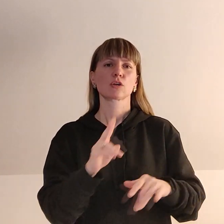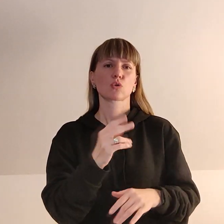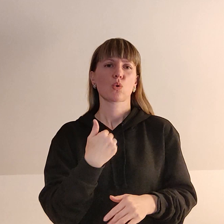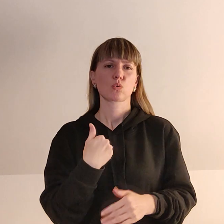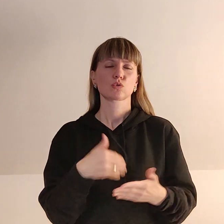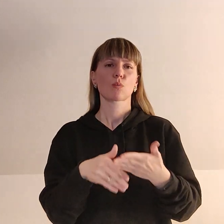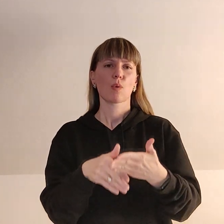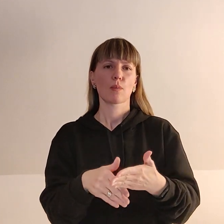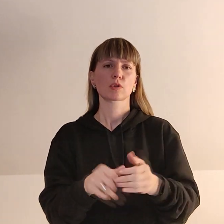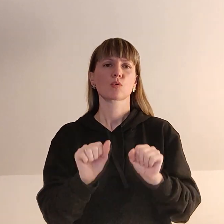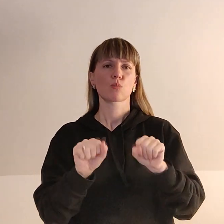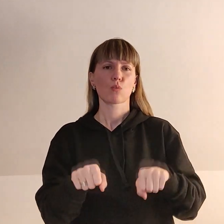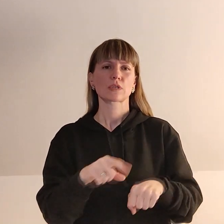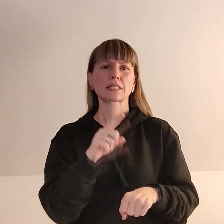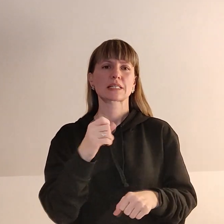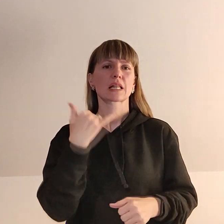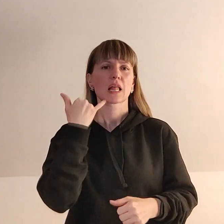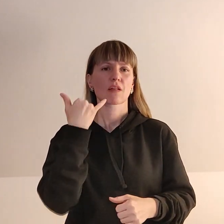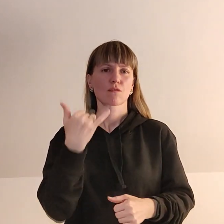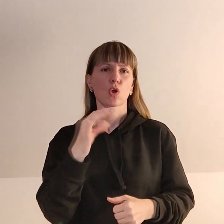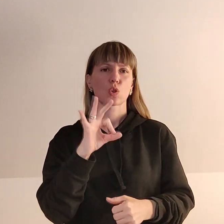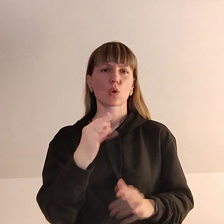допомогти можна за телефоном